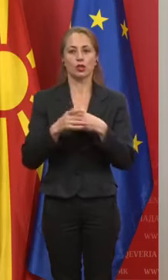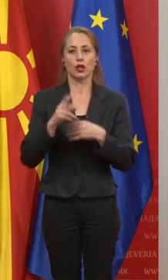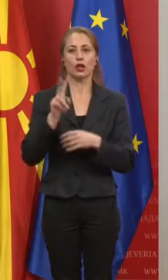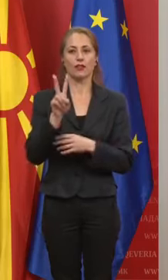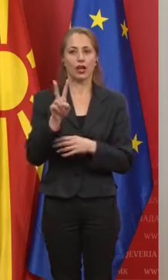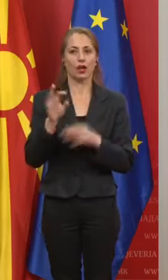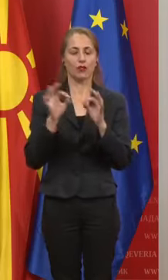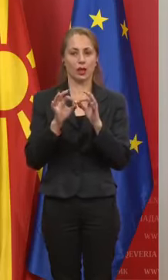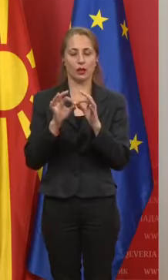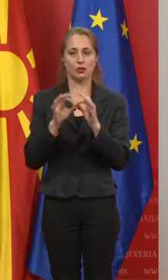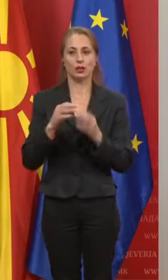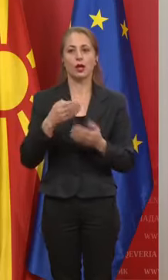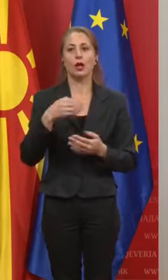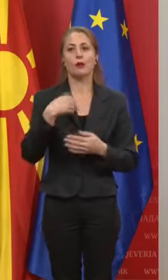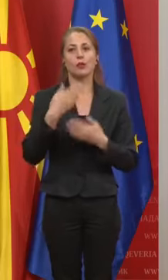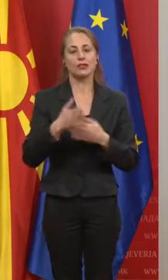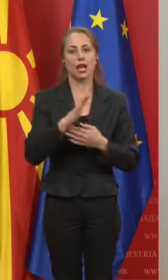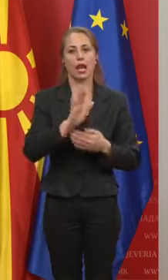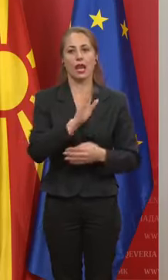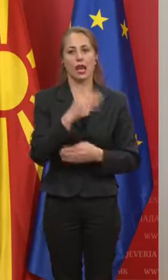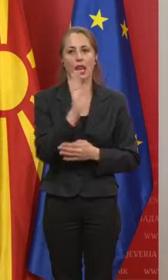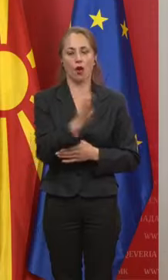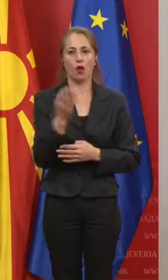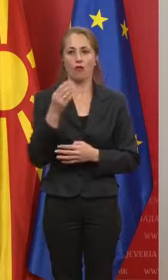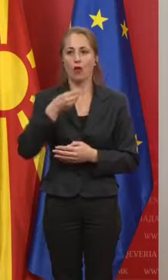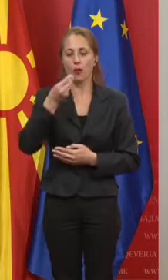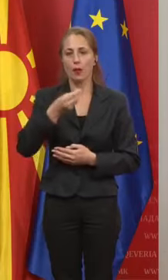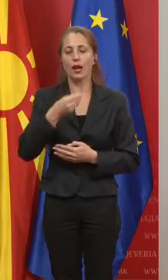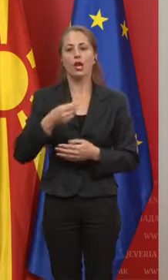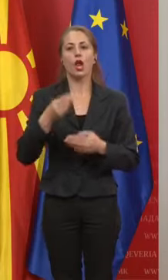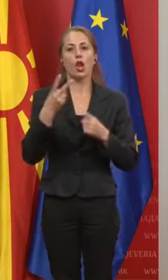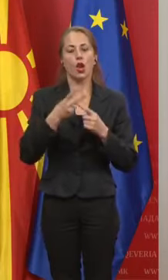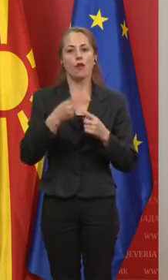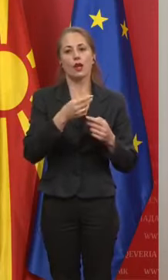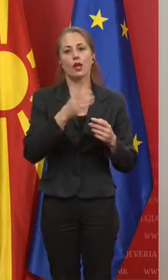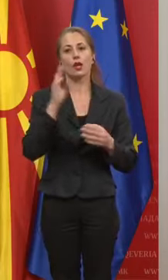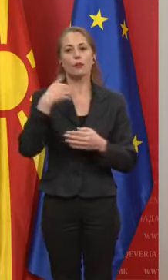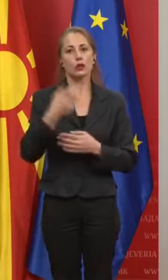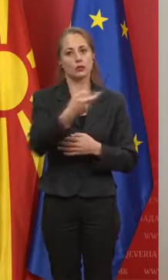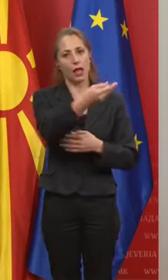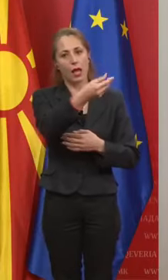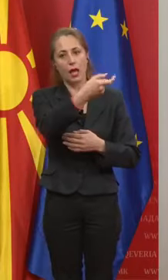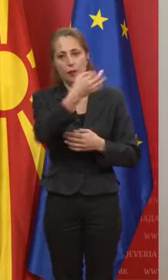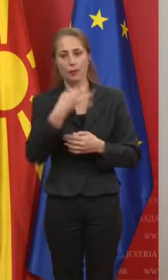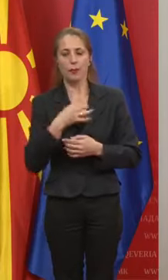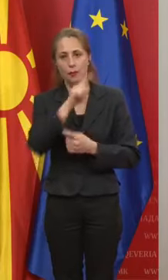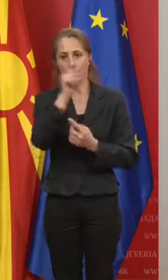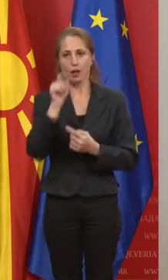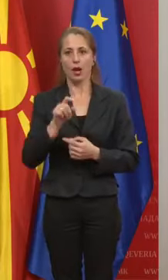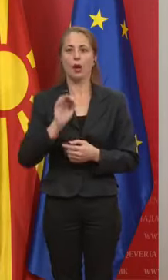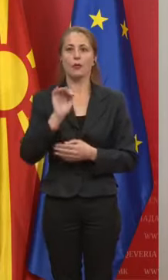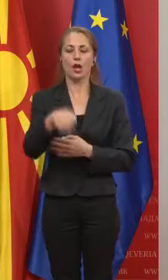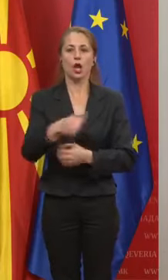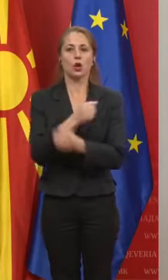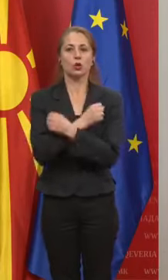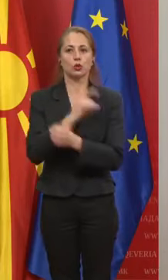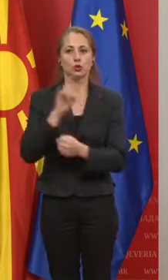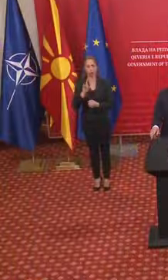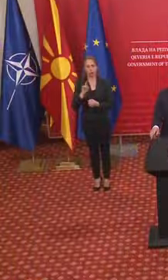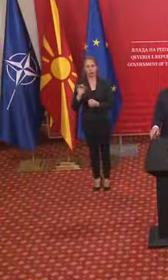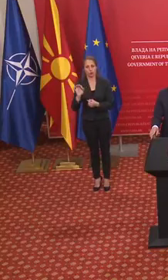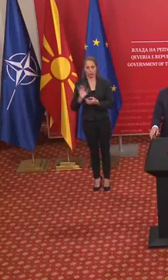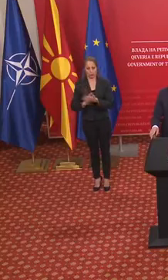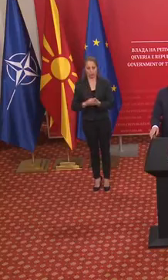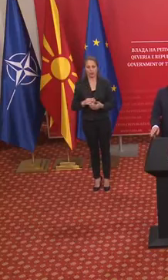Венко Филипче. По неговото обраќање, новинарите ќе имаат можност да постават прашања преку онлайн алатката Zoom. Министре,